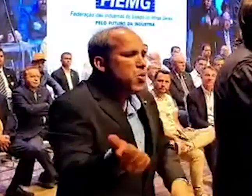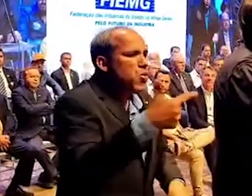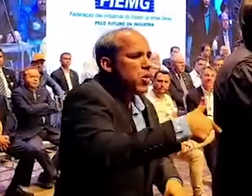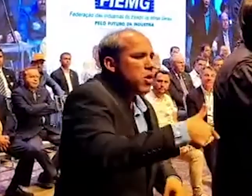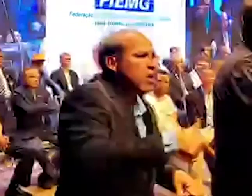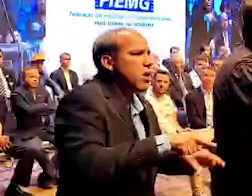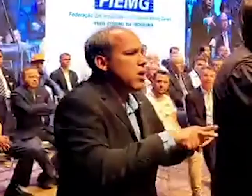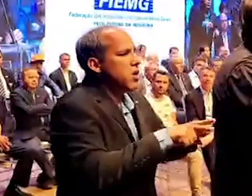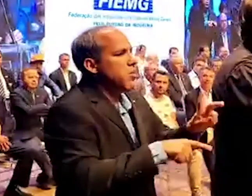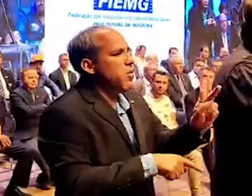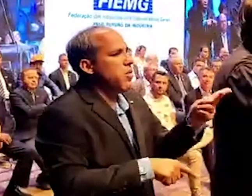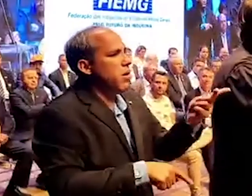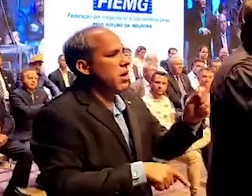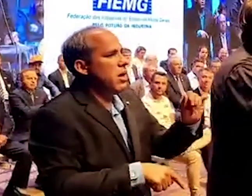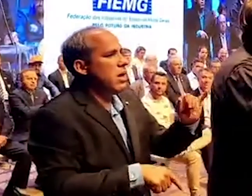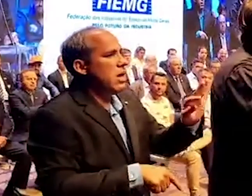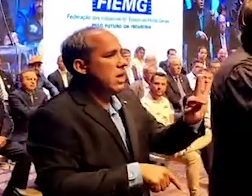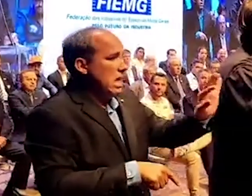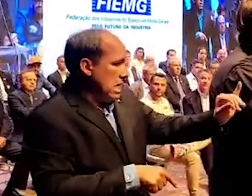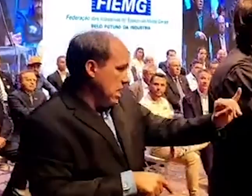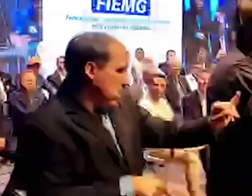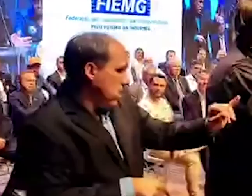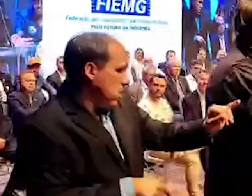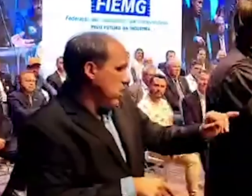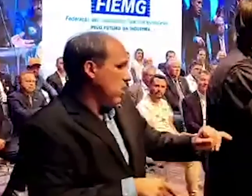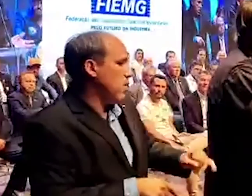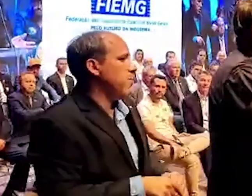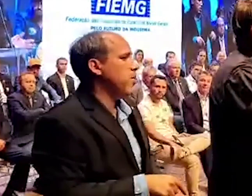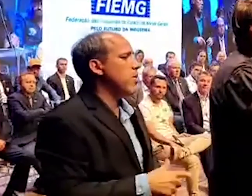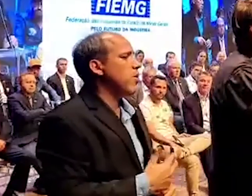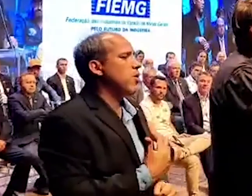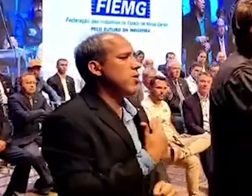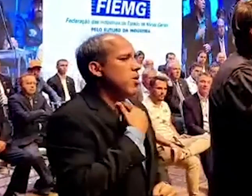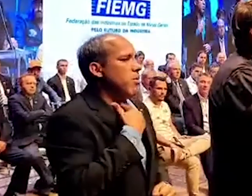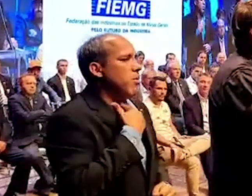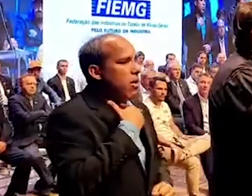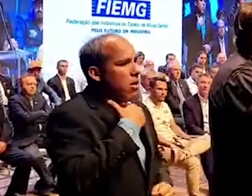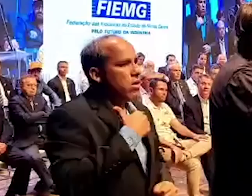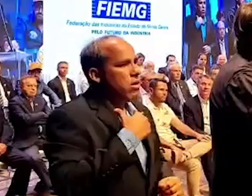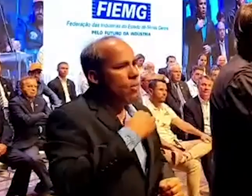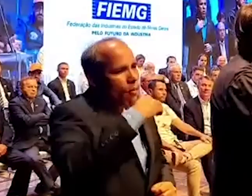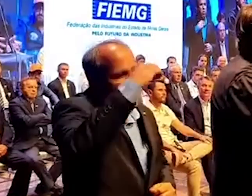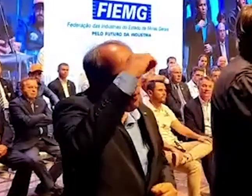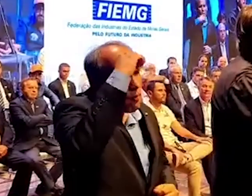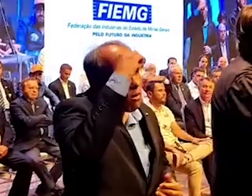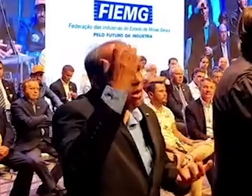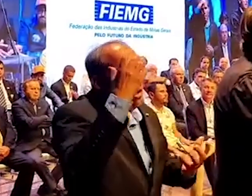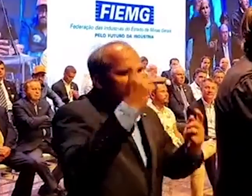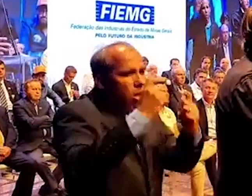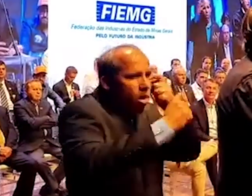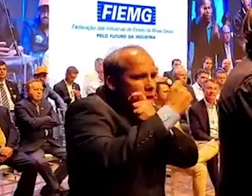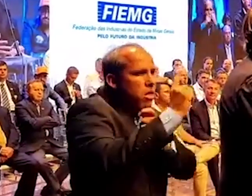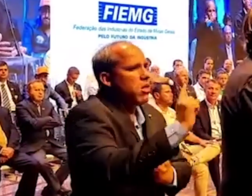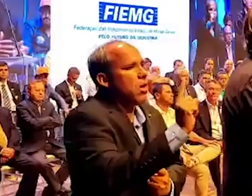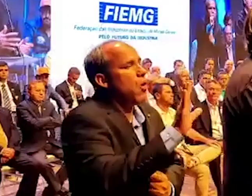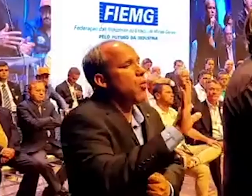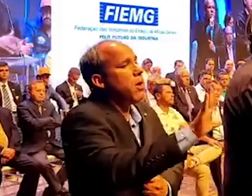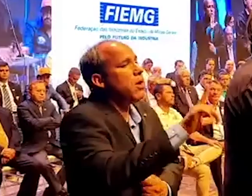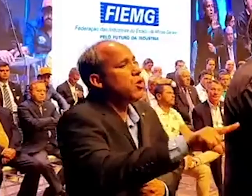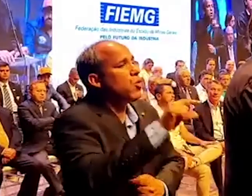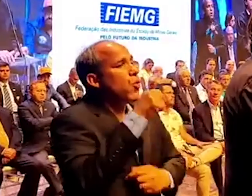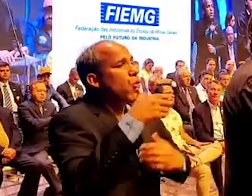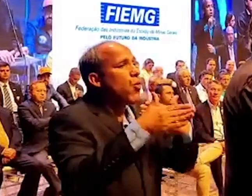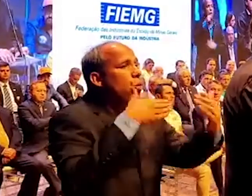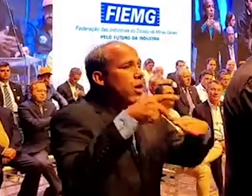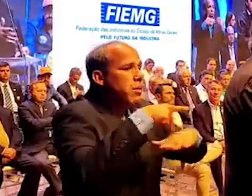pior do que os nossos irmãos haitianos. Não nos deixemos enganar. Em todos os países que fizeram